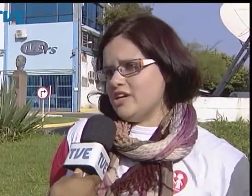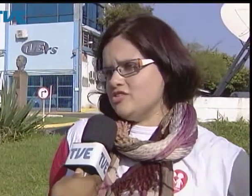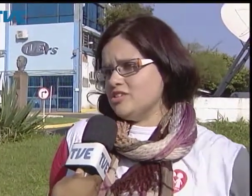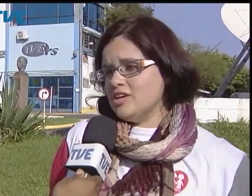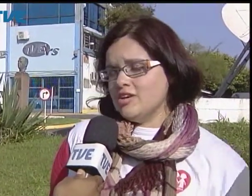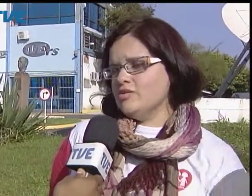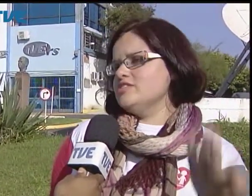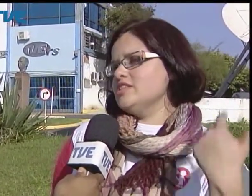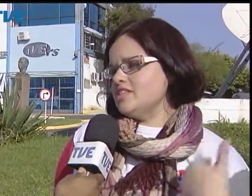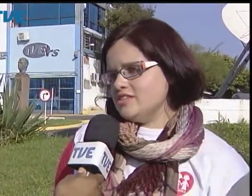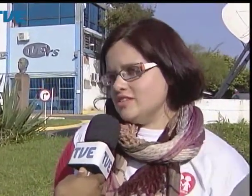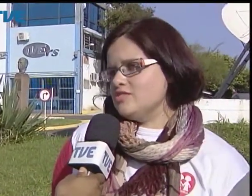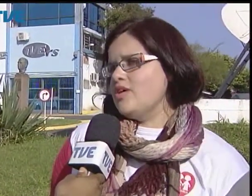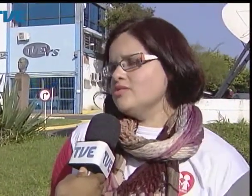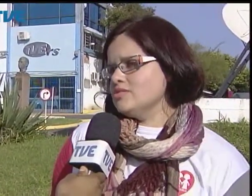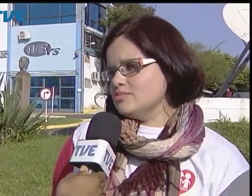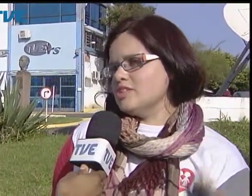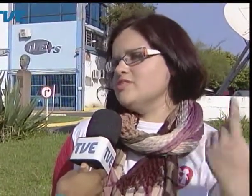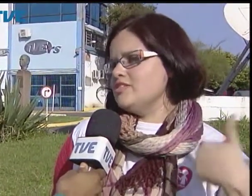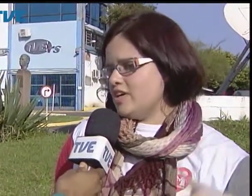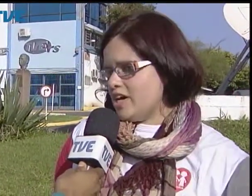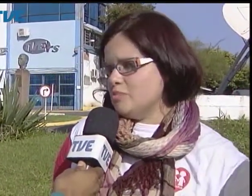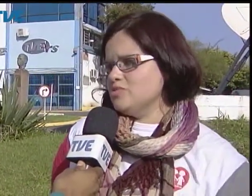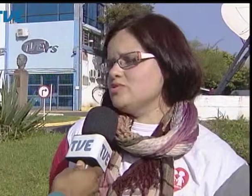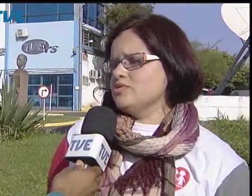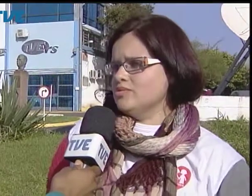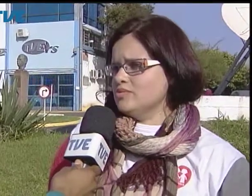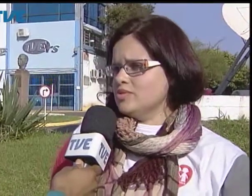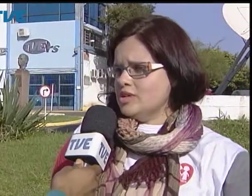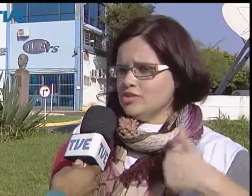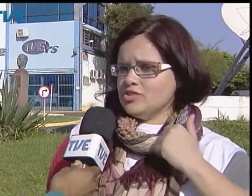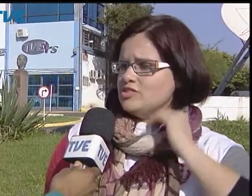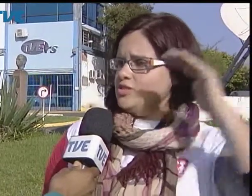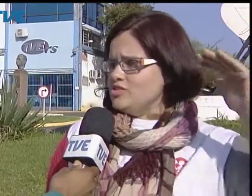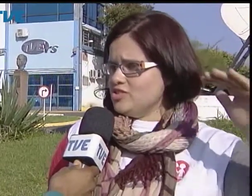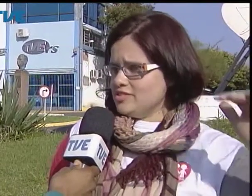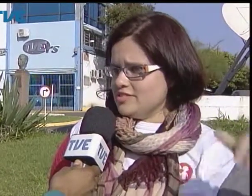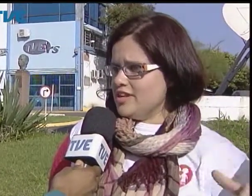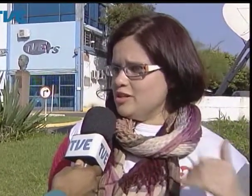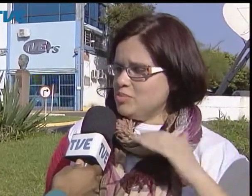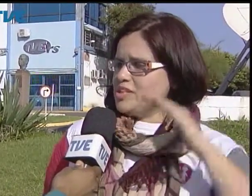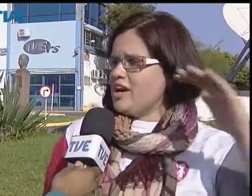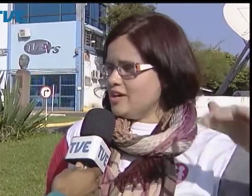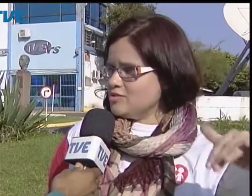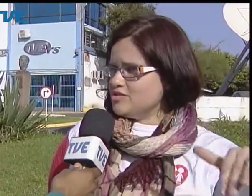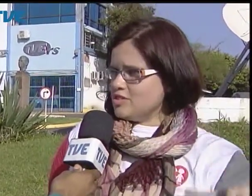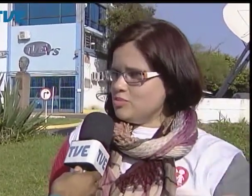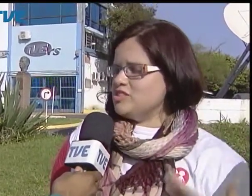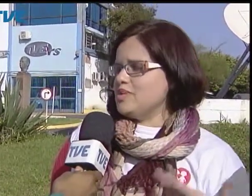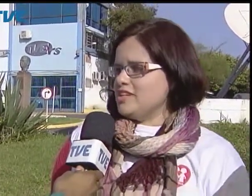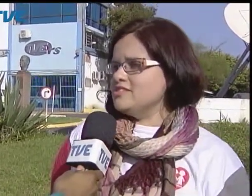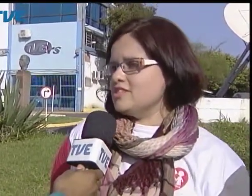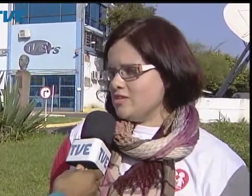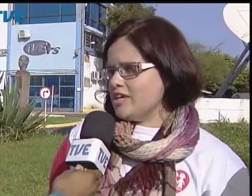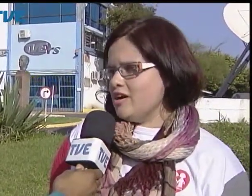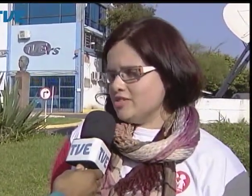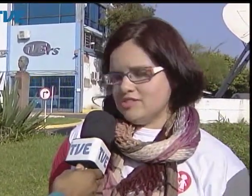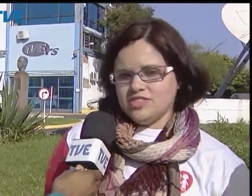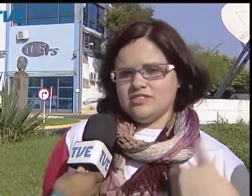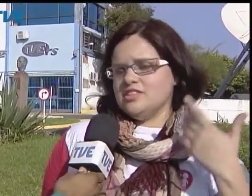imagem. Com certeza eles voltam para Vila Farrapos com os horizontes, né, ampliados e com uma experiência tão legal, né, de serem